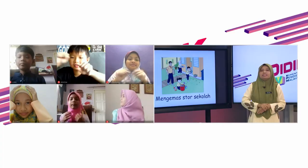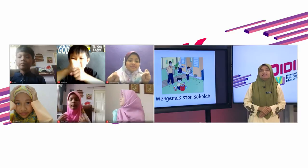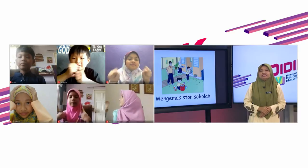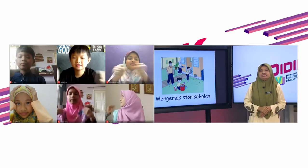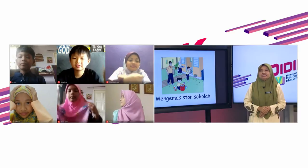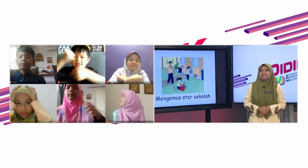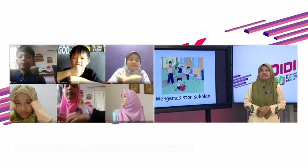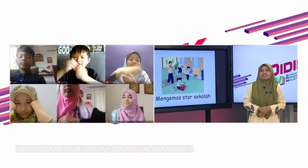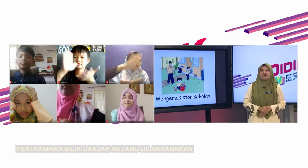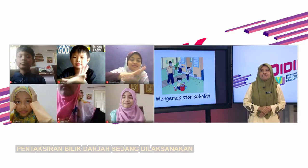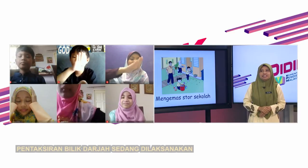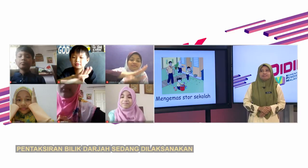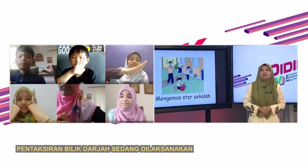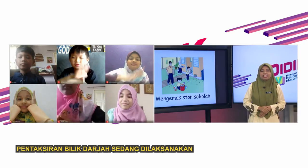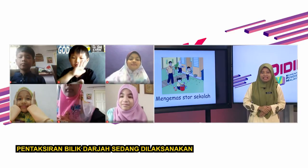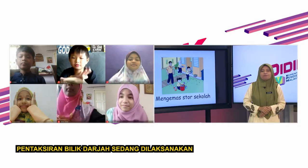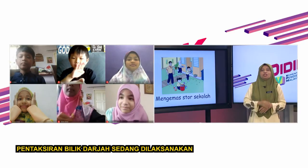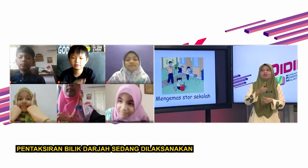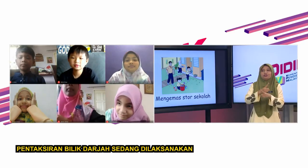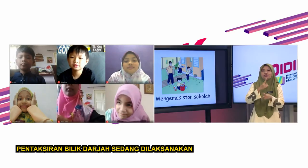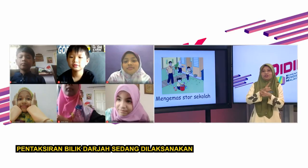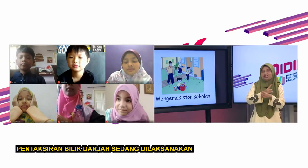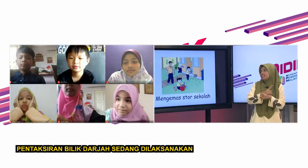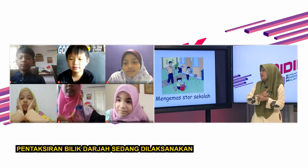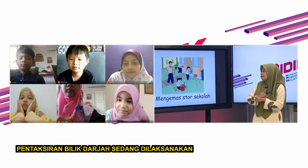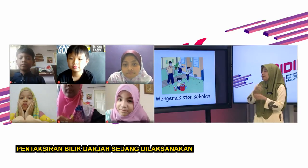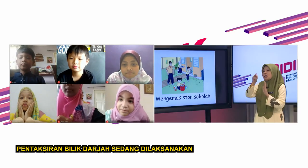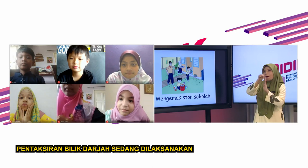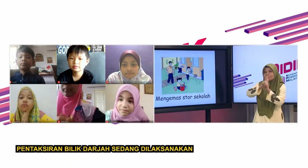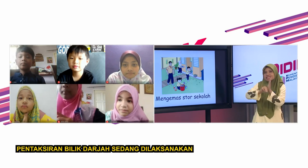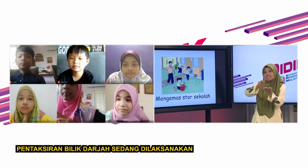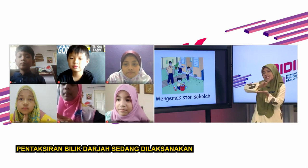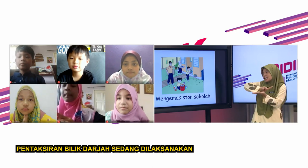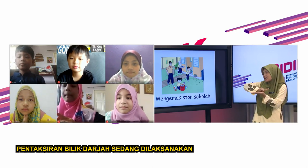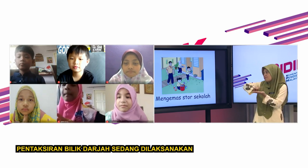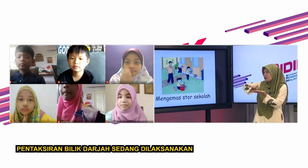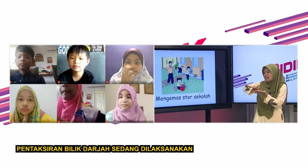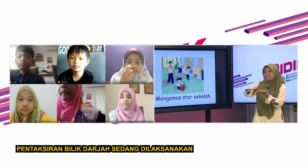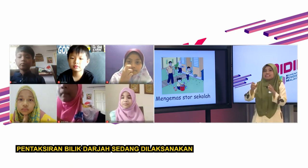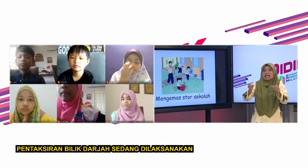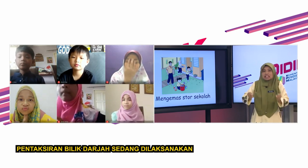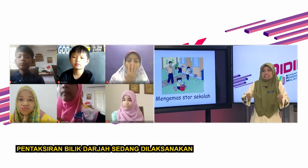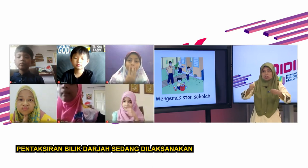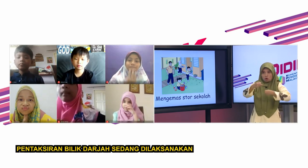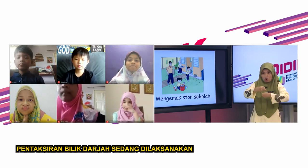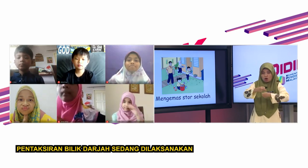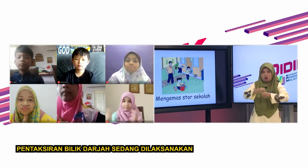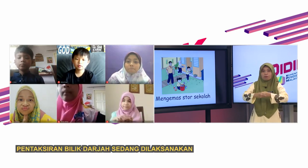Mike. Okey. Okey, betul. Apa? Mengemas.